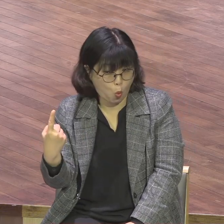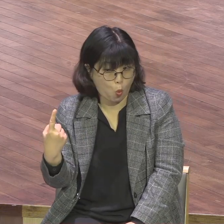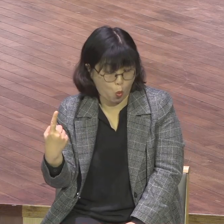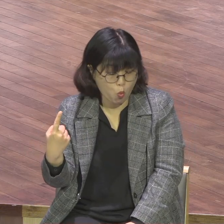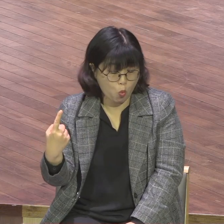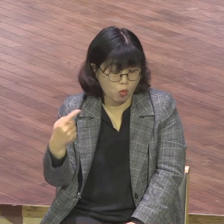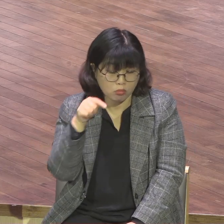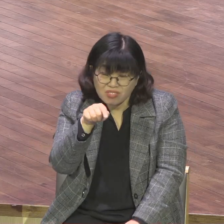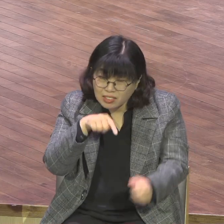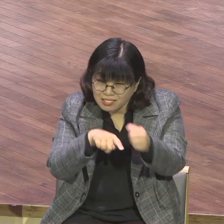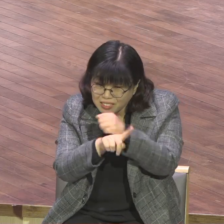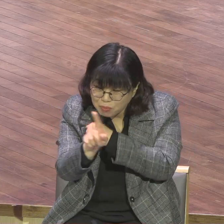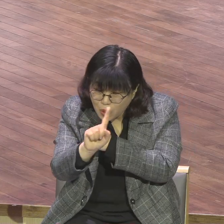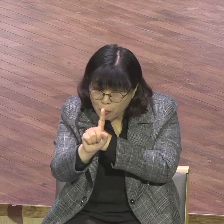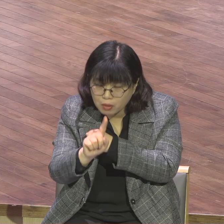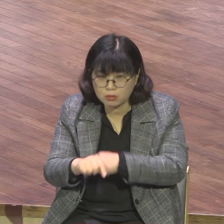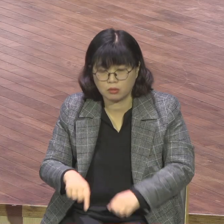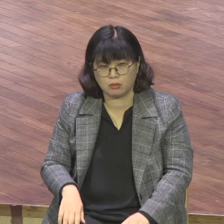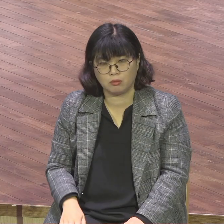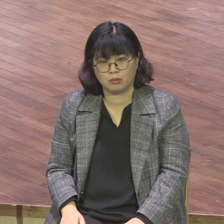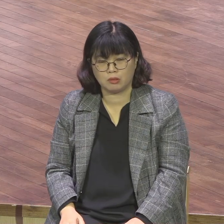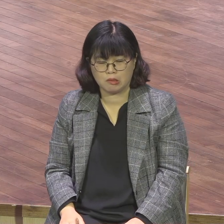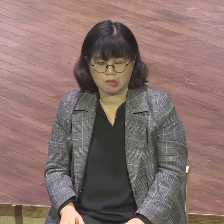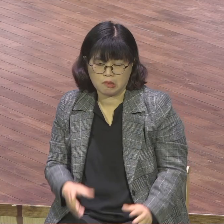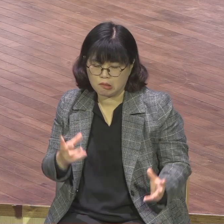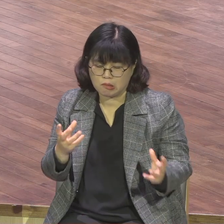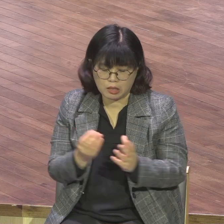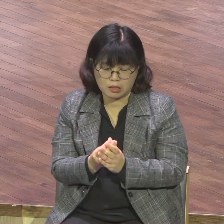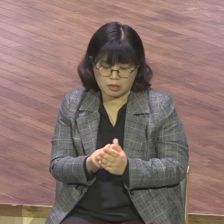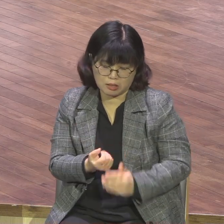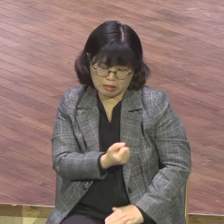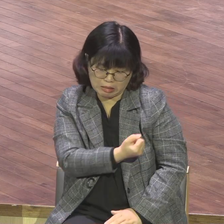전적으로, 무조건적으로, 희생적으로